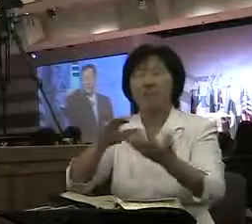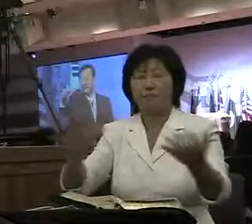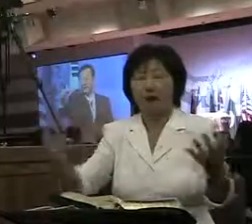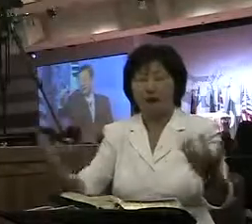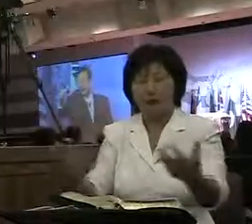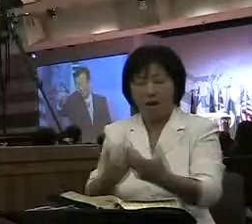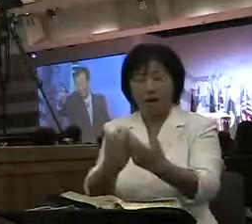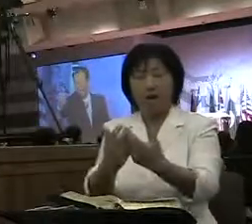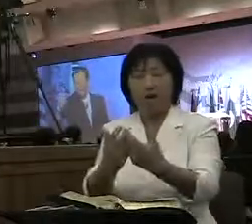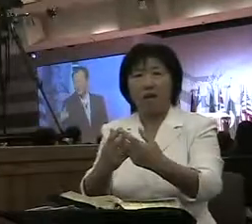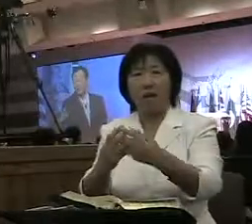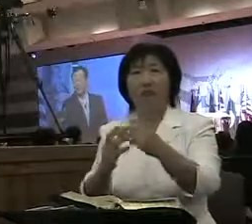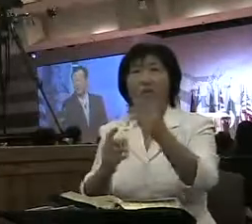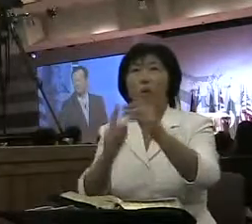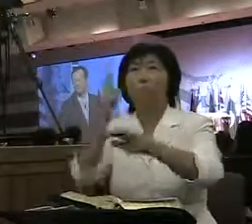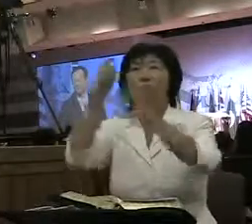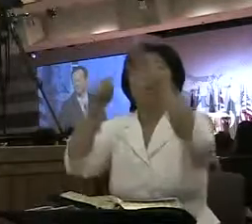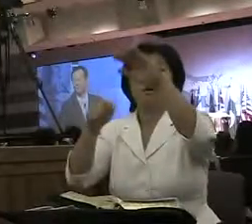여기서는 다 보입니다.